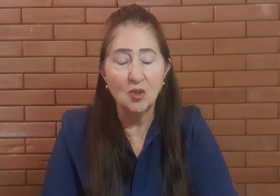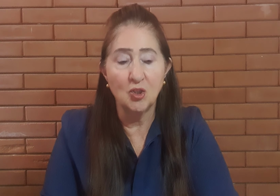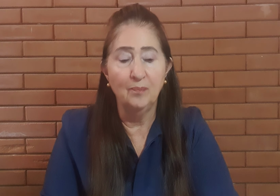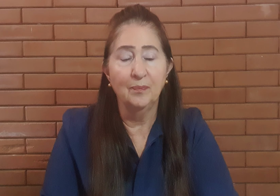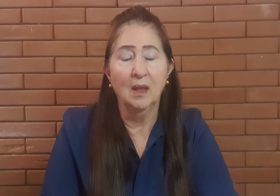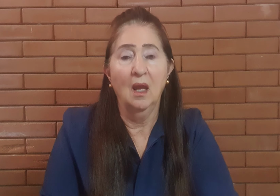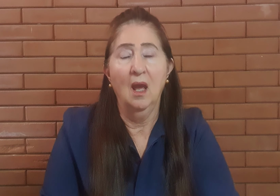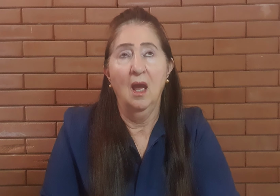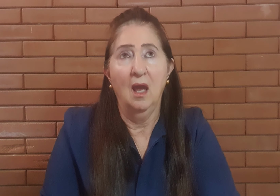infelizmente,